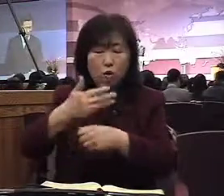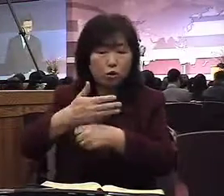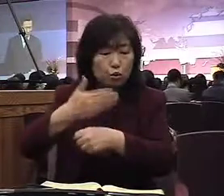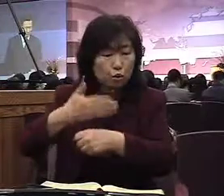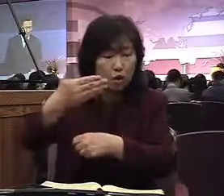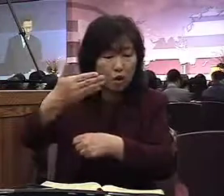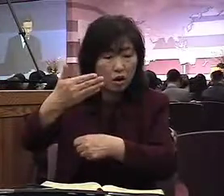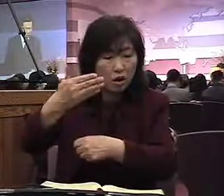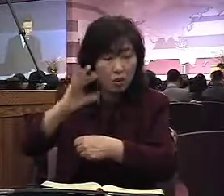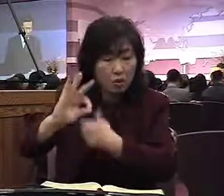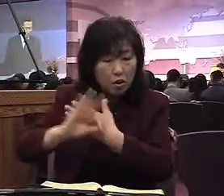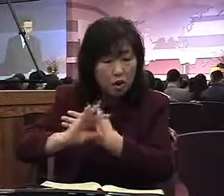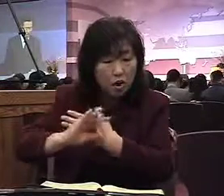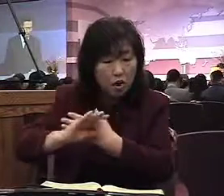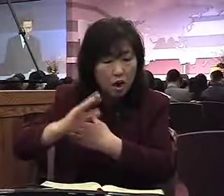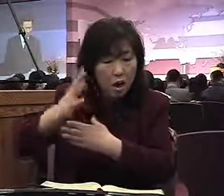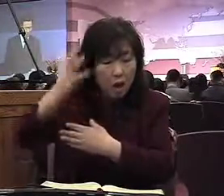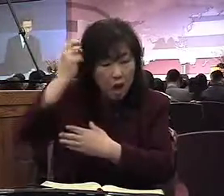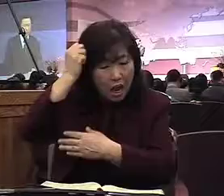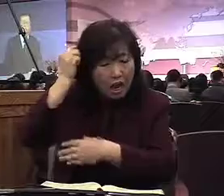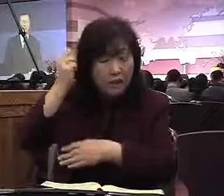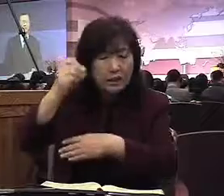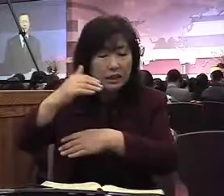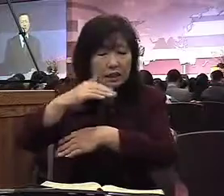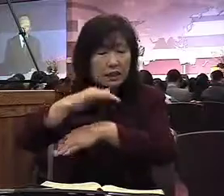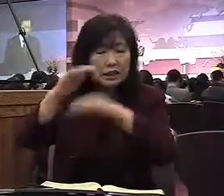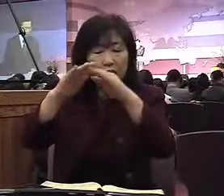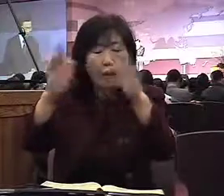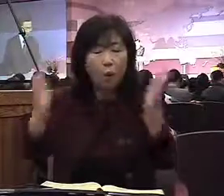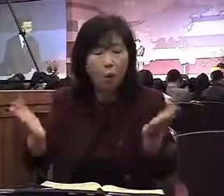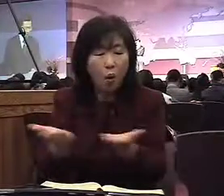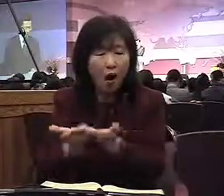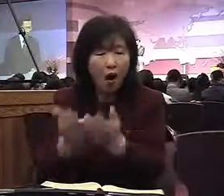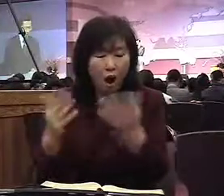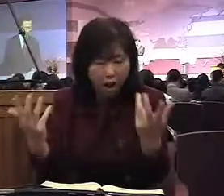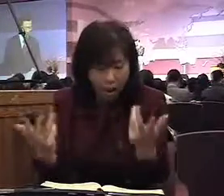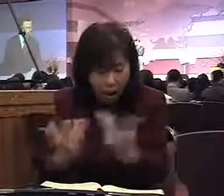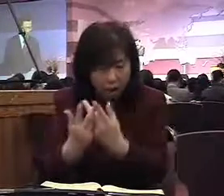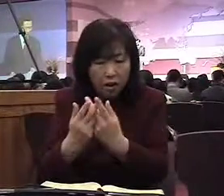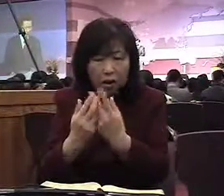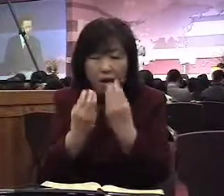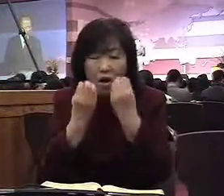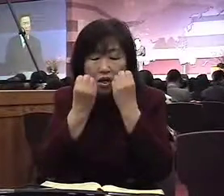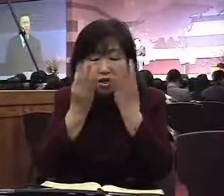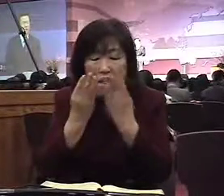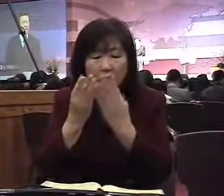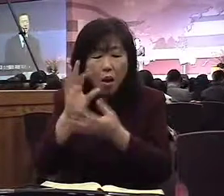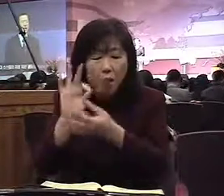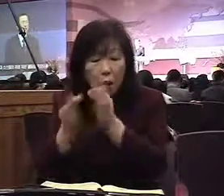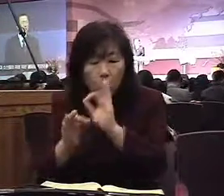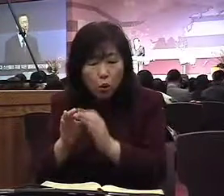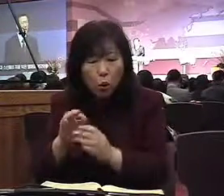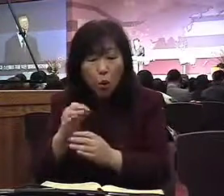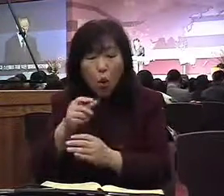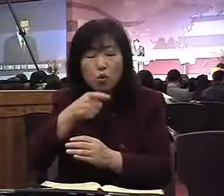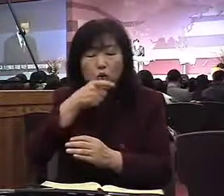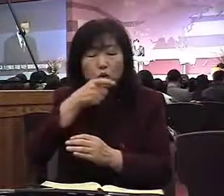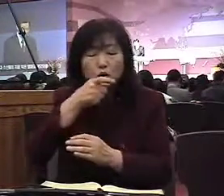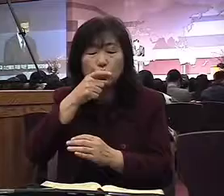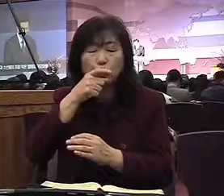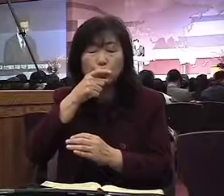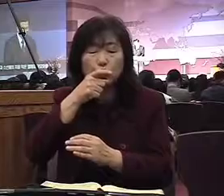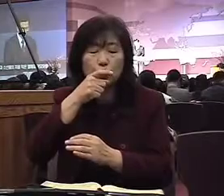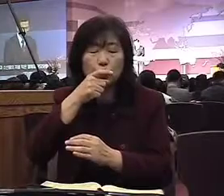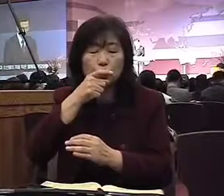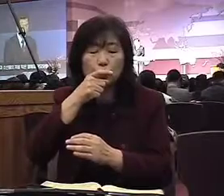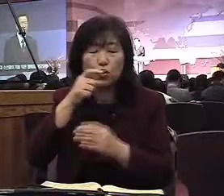말씀에 창고가 가득히 차고 적들의 새 포도즙이 넘치려면 어떻게 해요? 내 재물과 내 소사물에